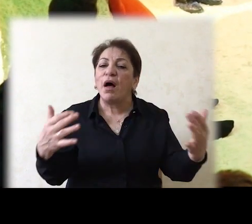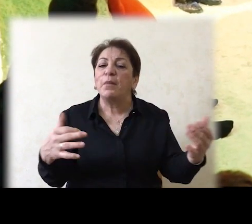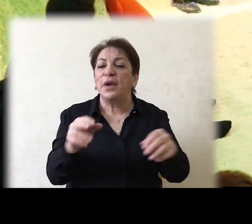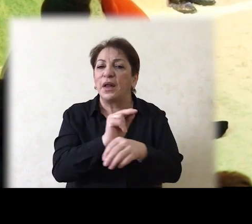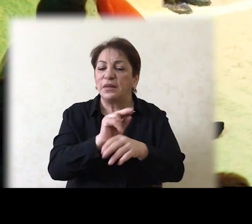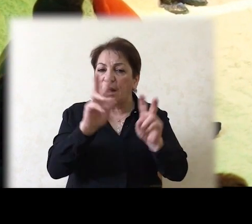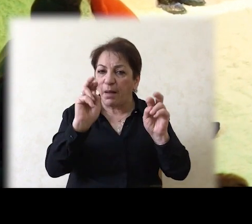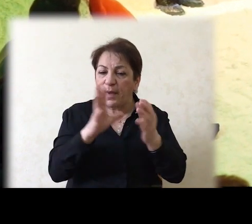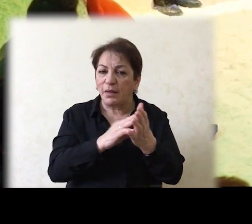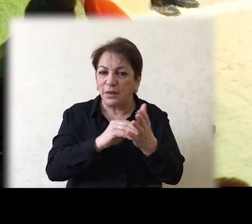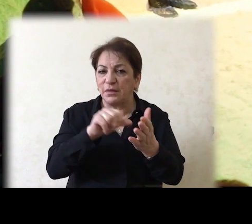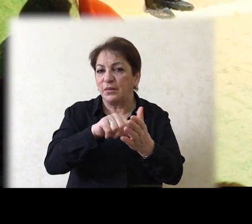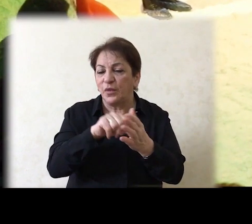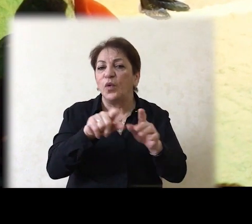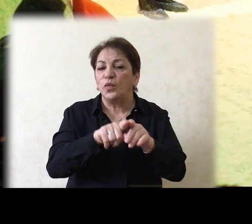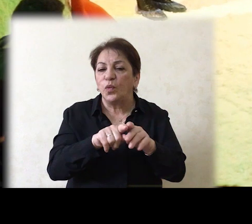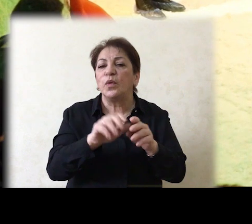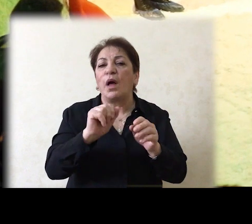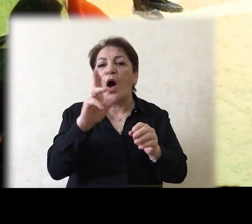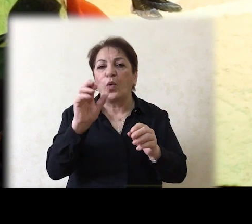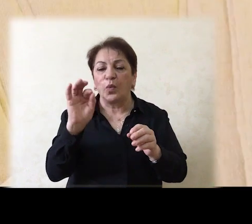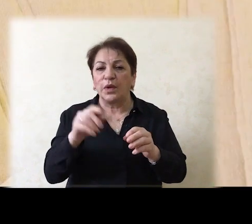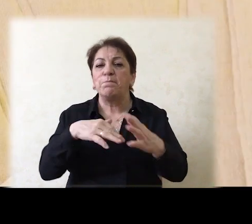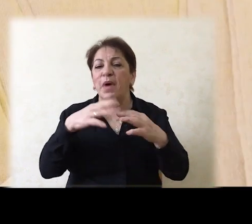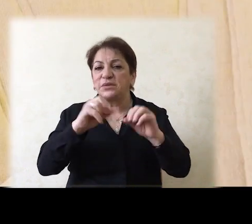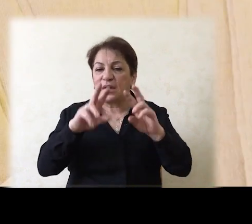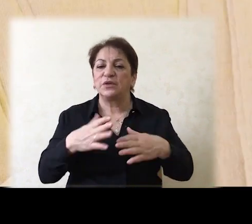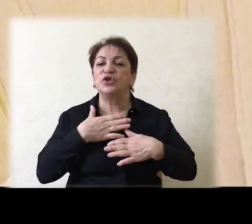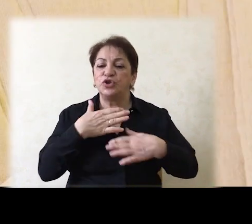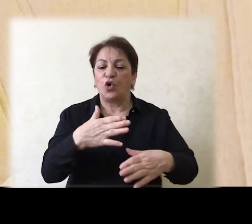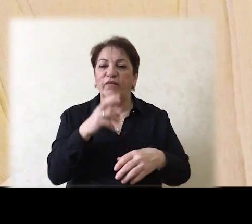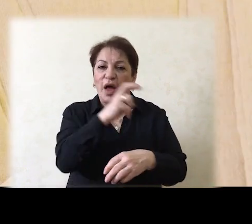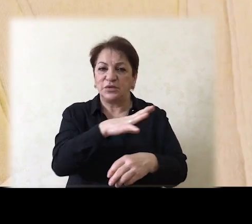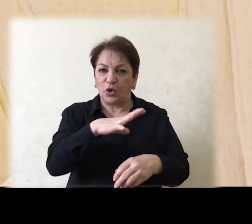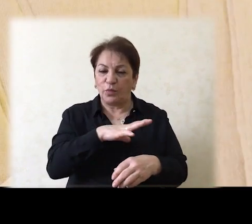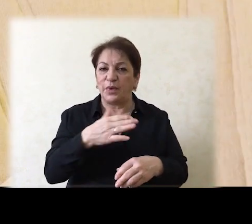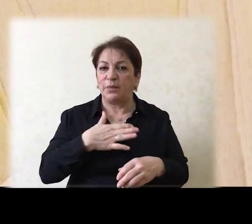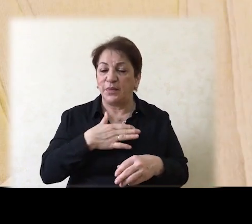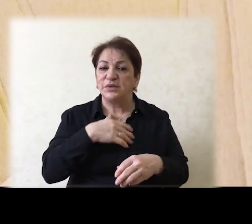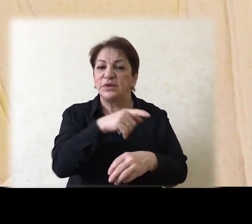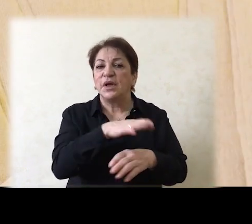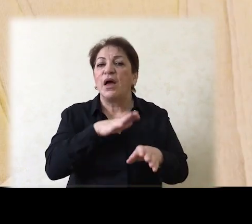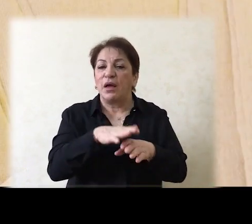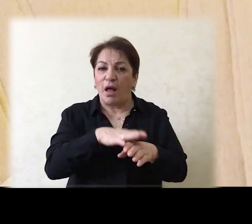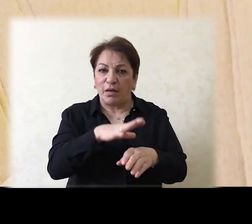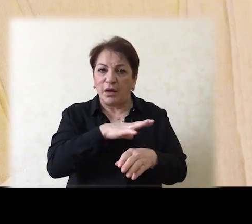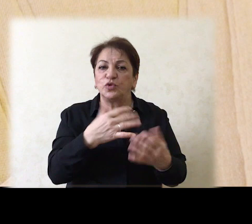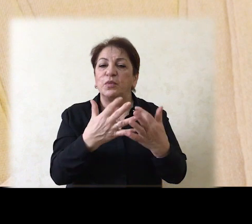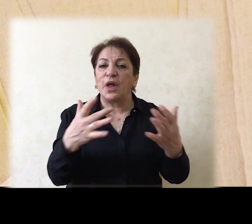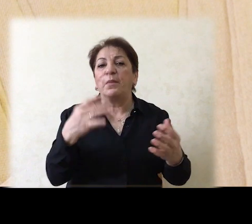իրականացվում են տարբեր թերապիաներ, և հենց նույն ակունքի մասնակիցները սիրով այցելում են մեզ և